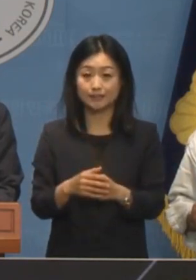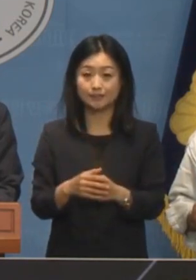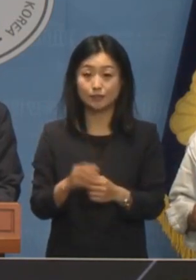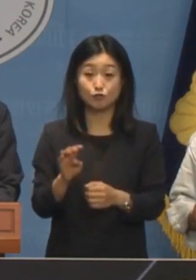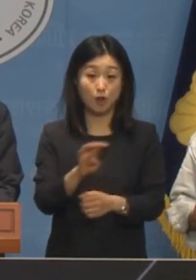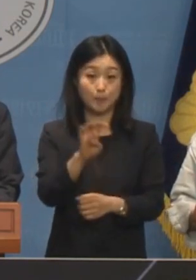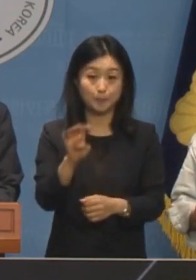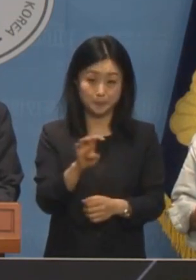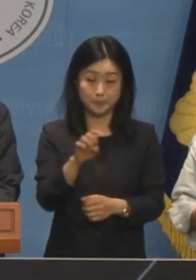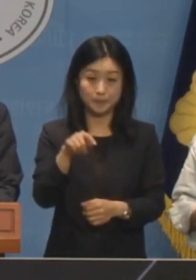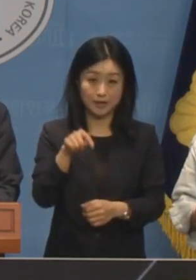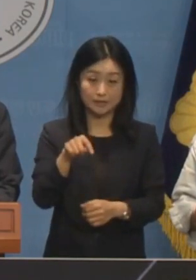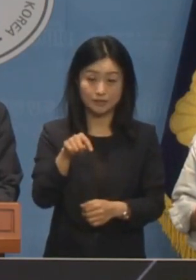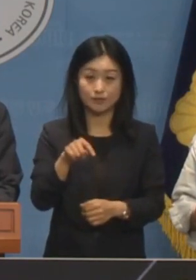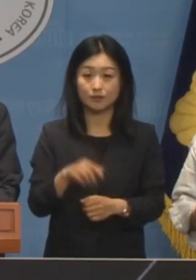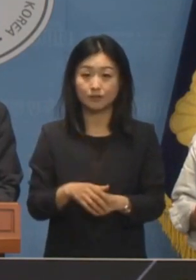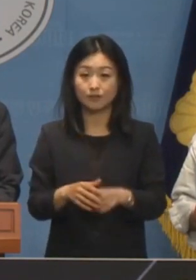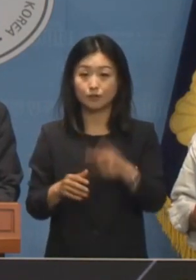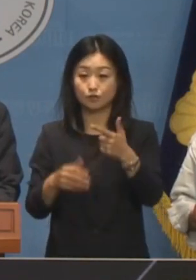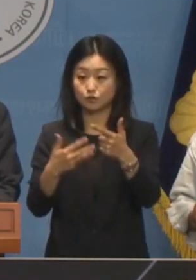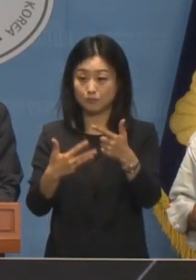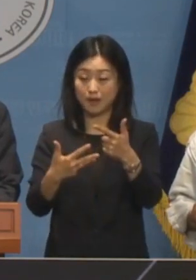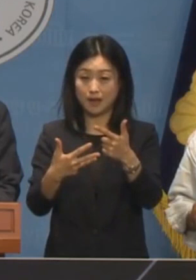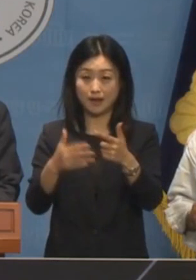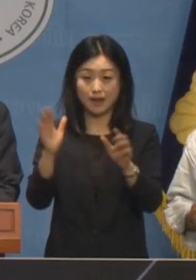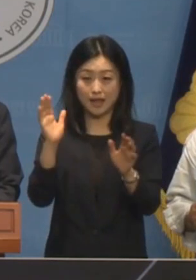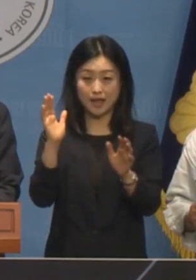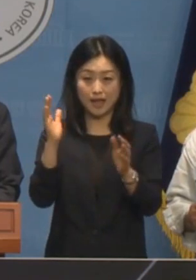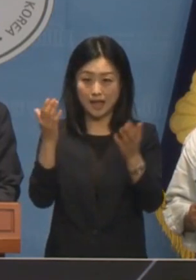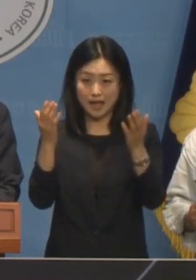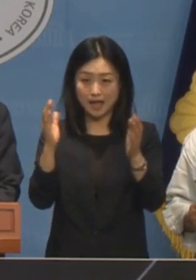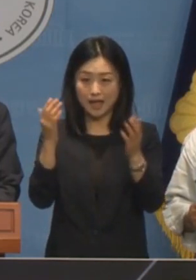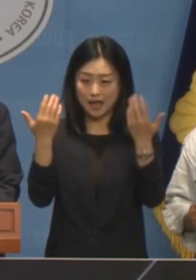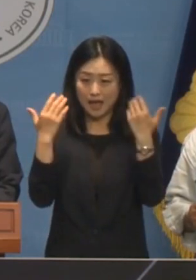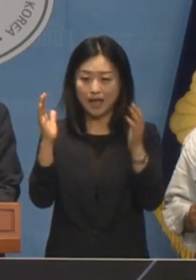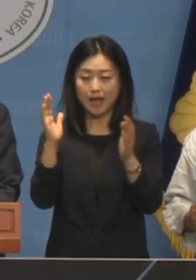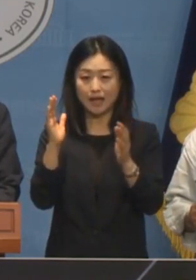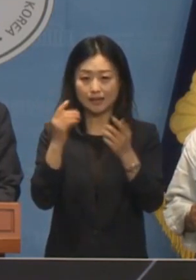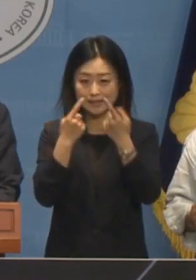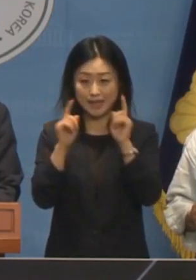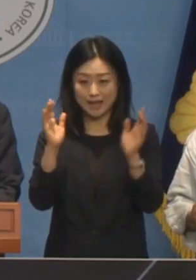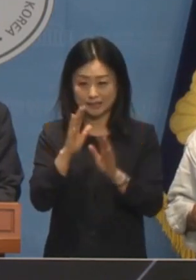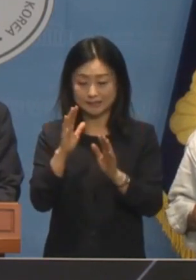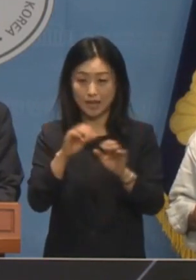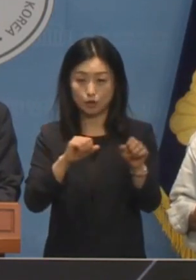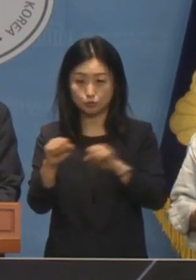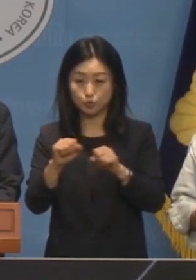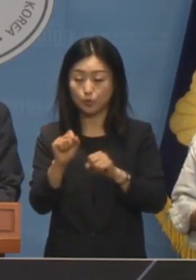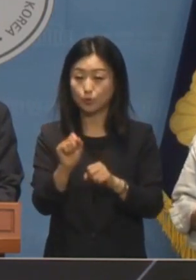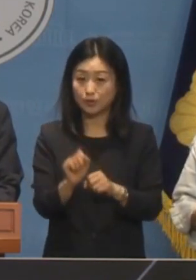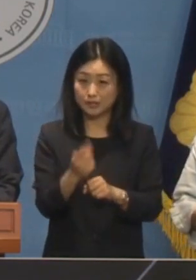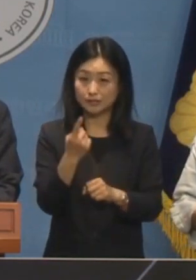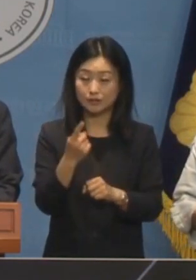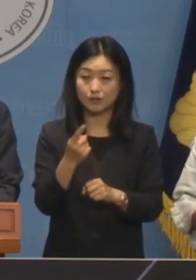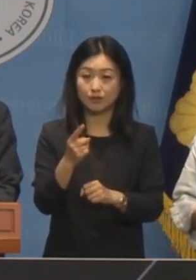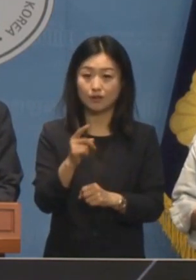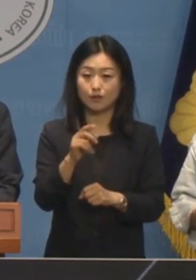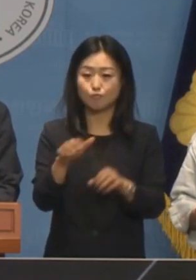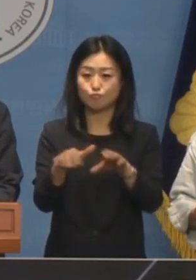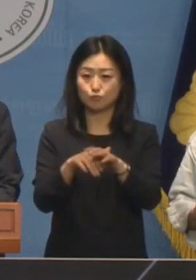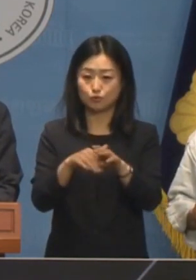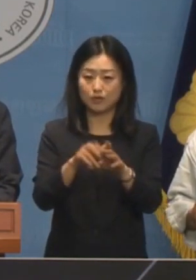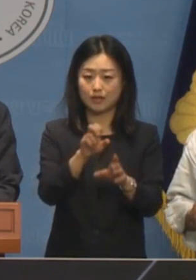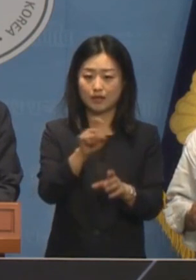나라들이 6.8 학생운동 이후로 잘못된 문화 막시즘에 의한